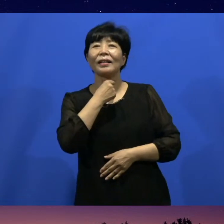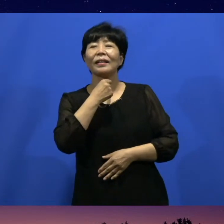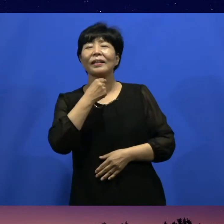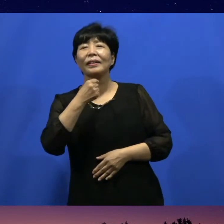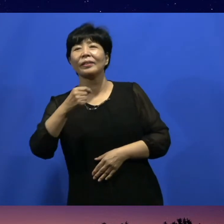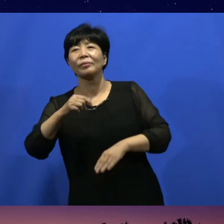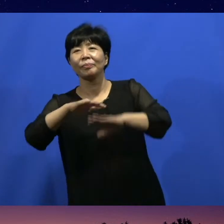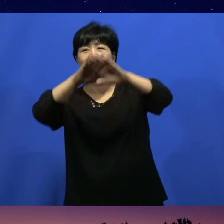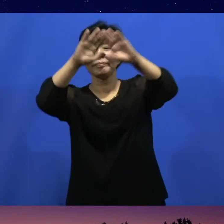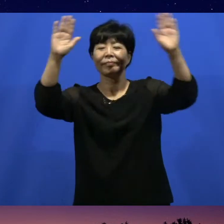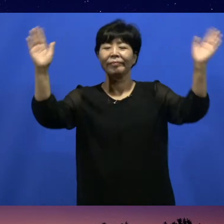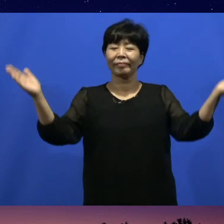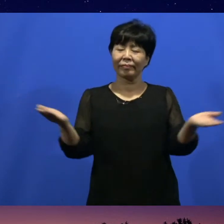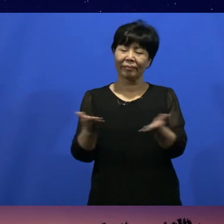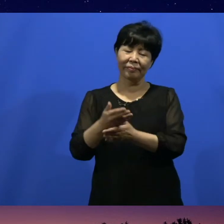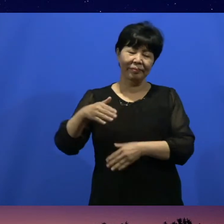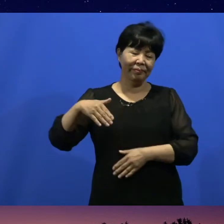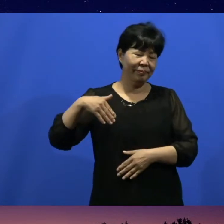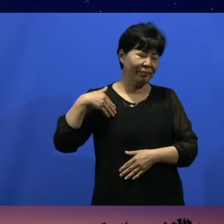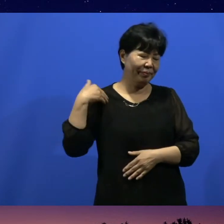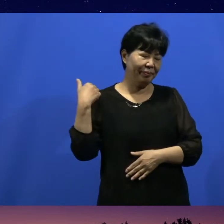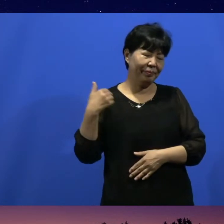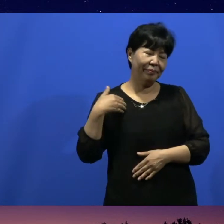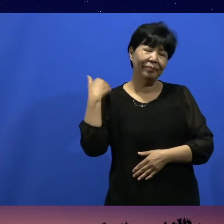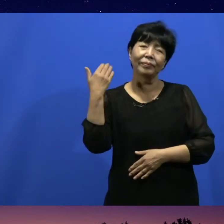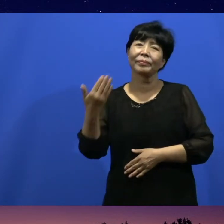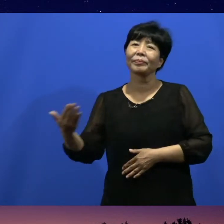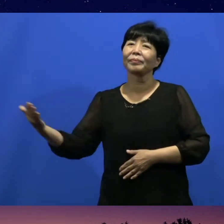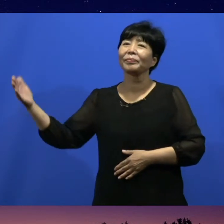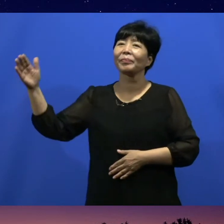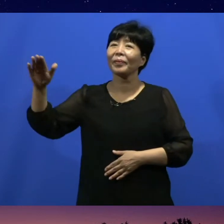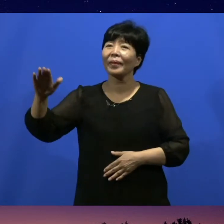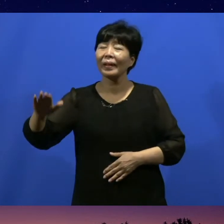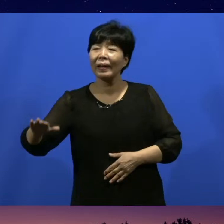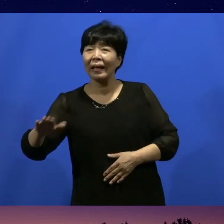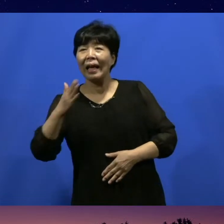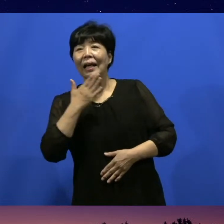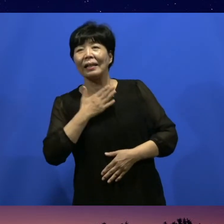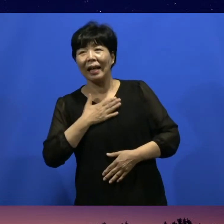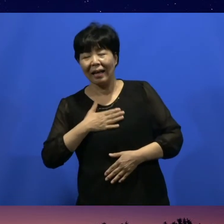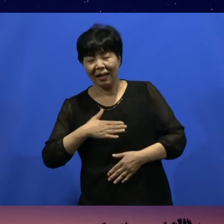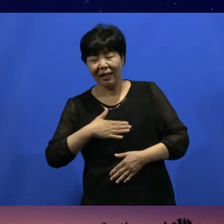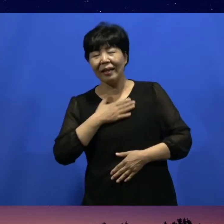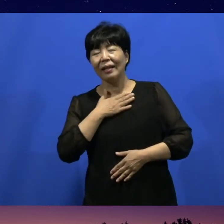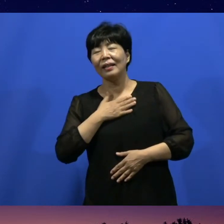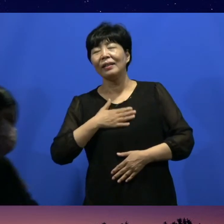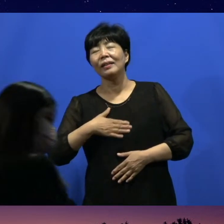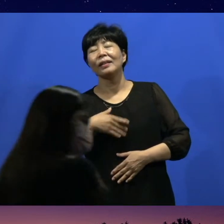고백하리라. 할 수 없어도